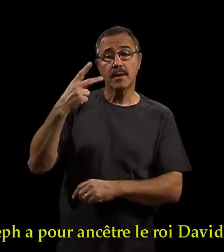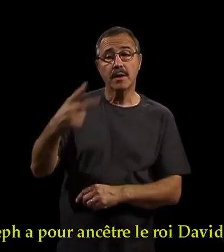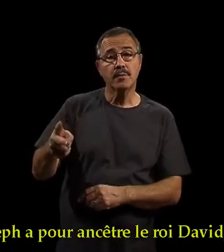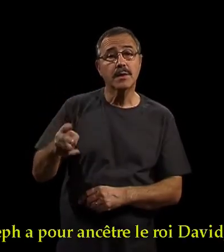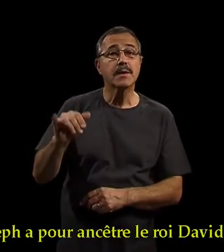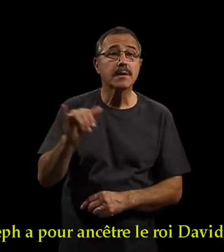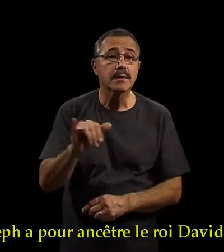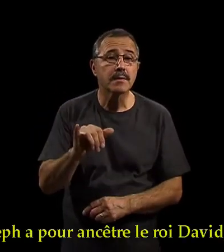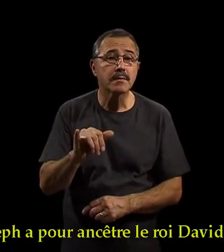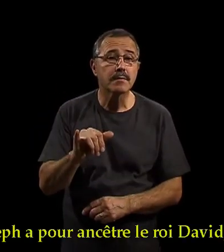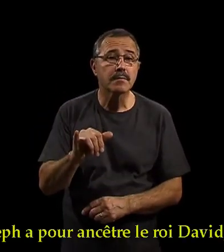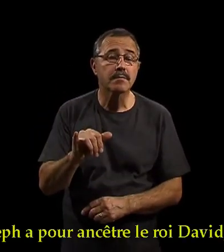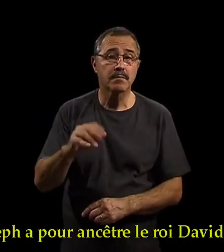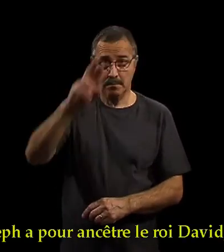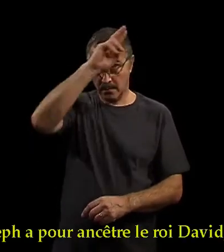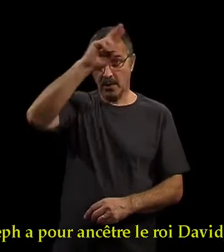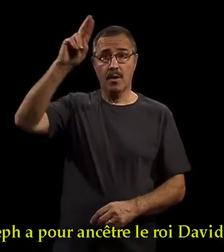Joseph a pour ancêtre le roi David,